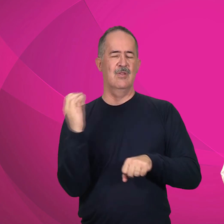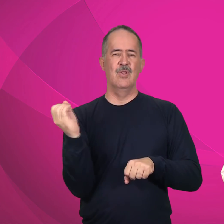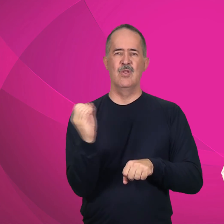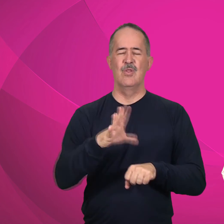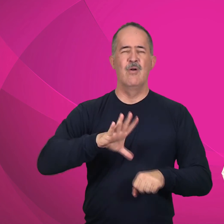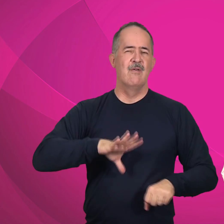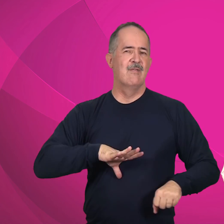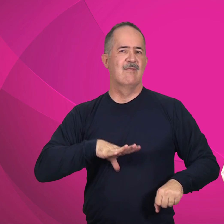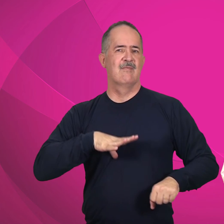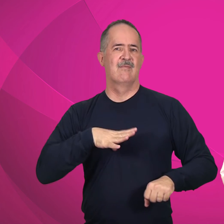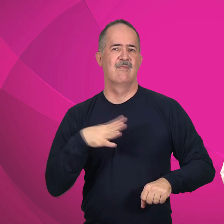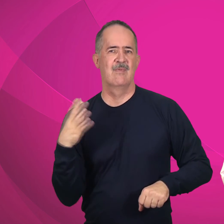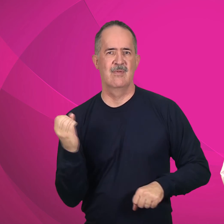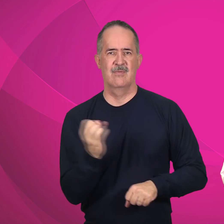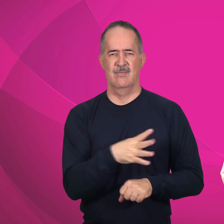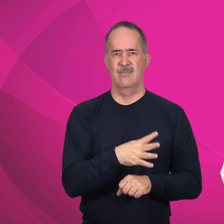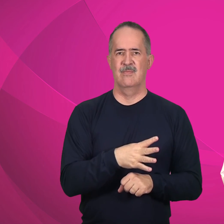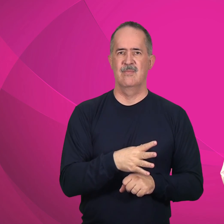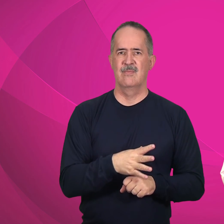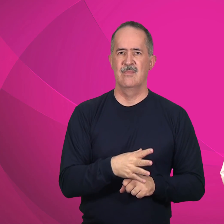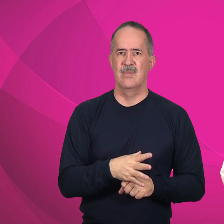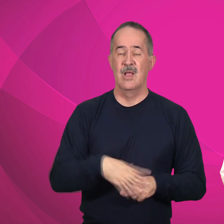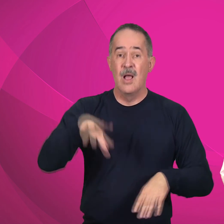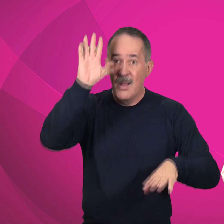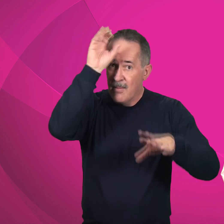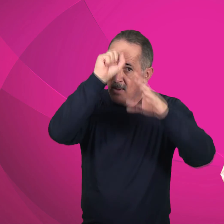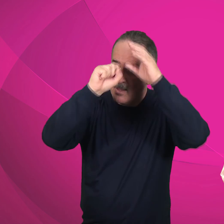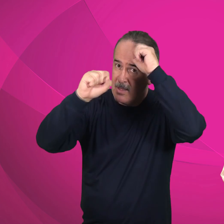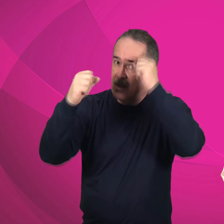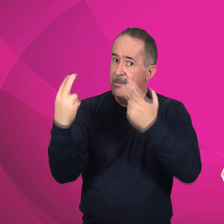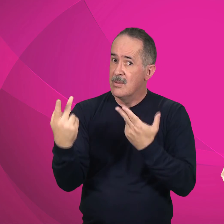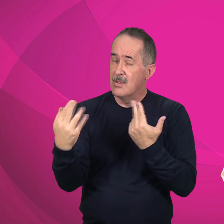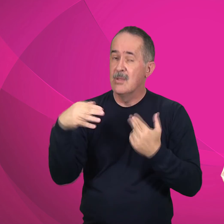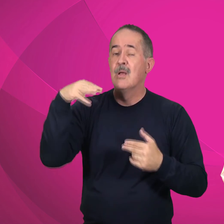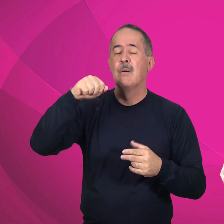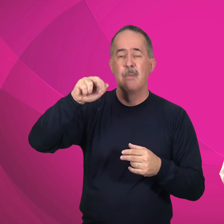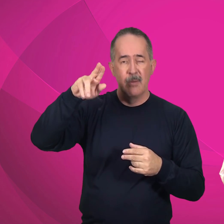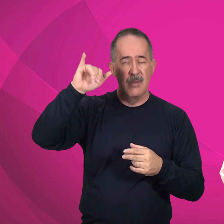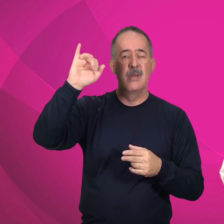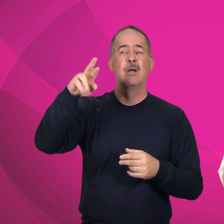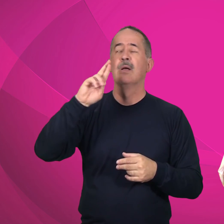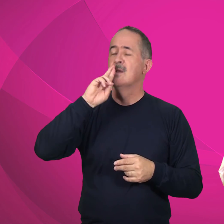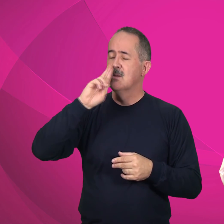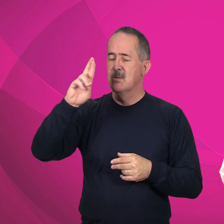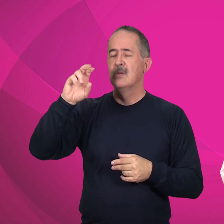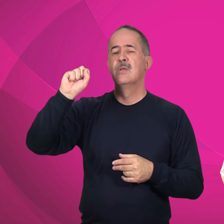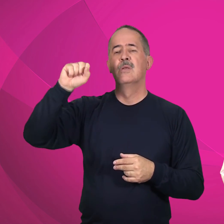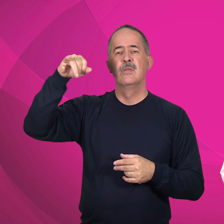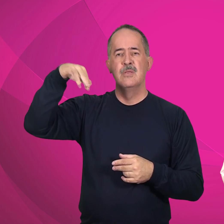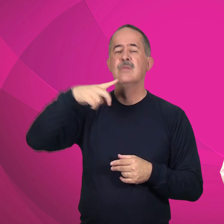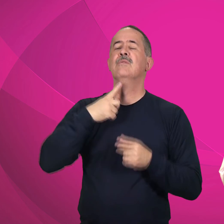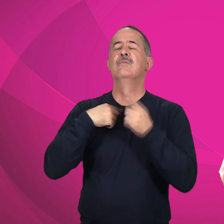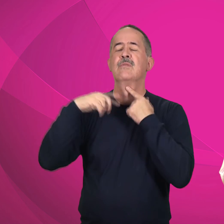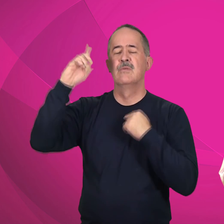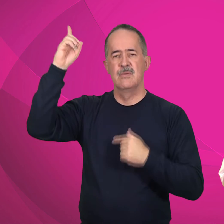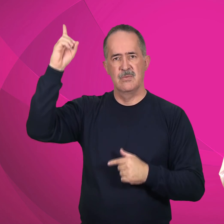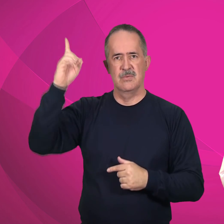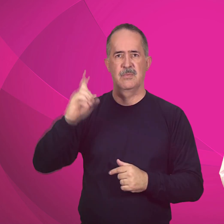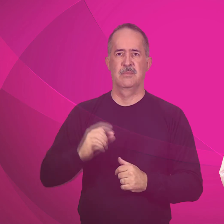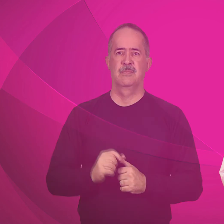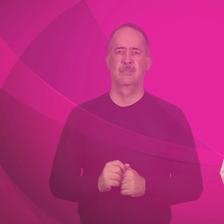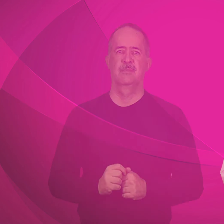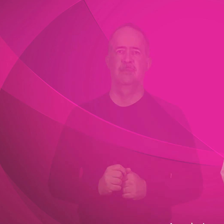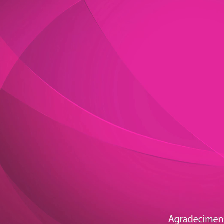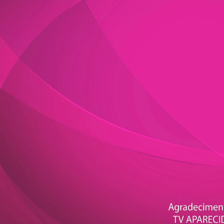um novo vigor aprendamos de maria a dizer sim a vontade